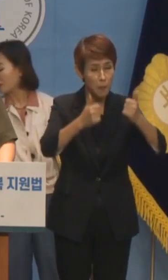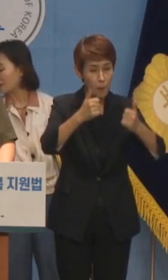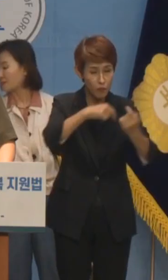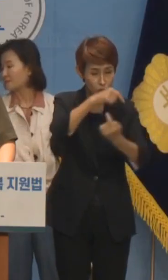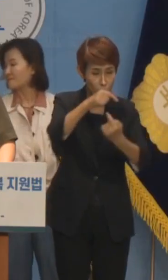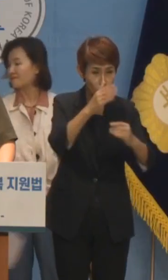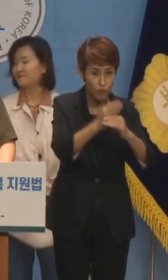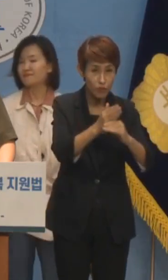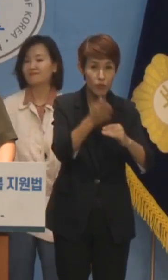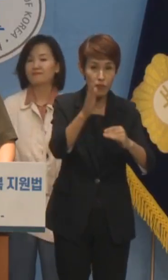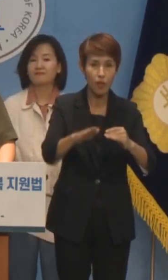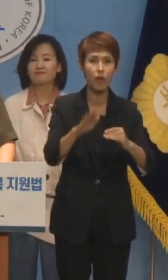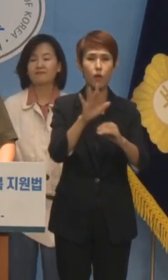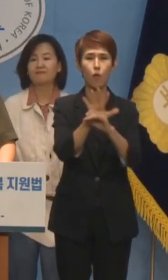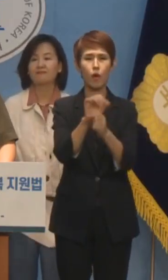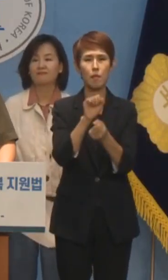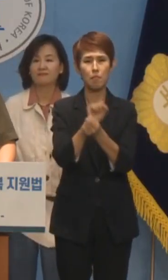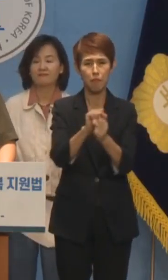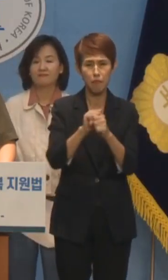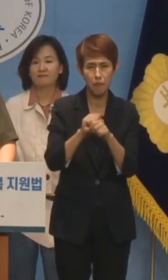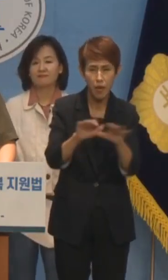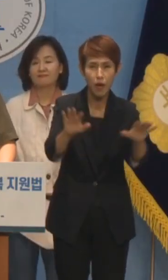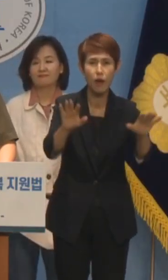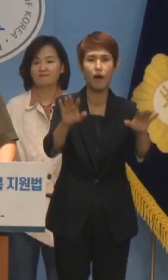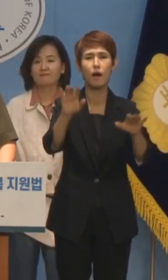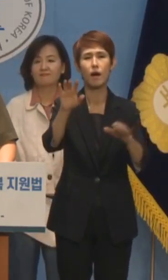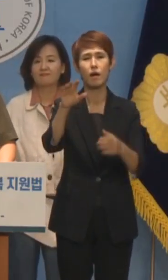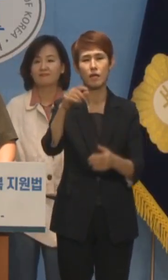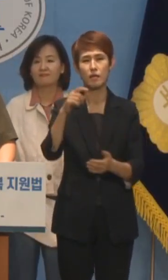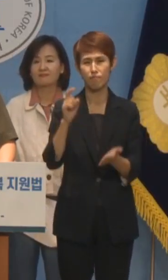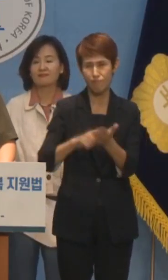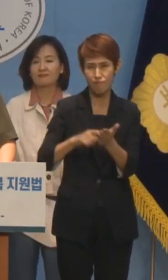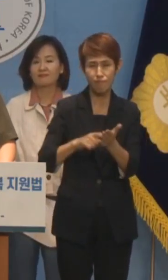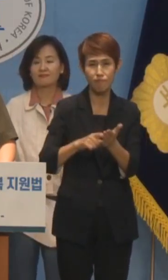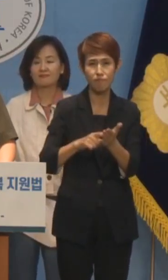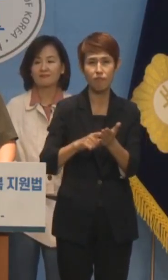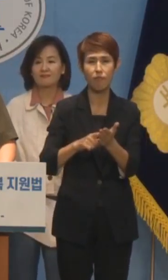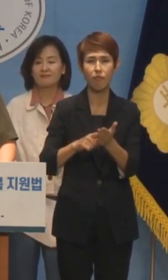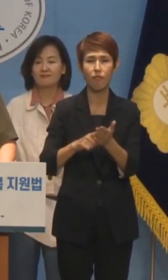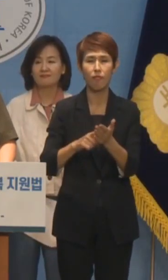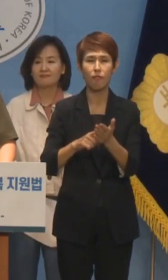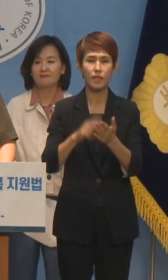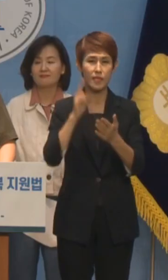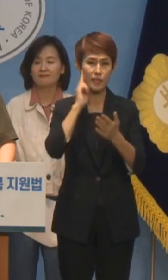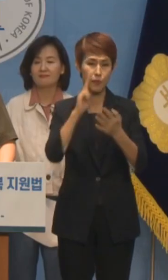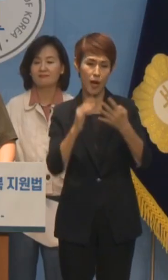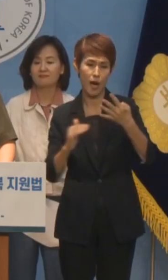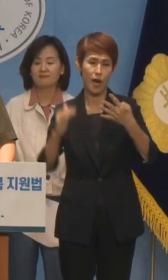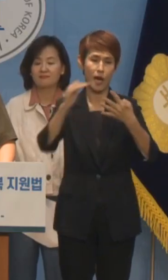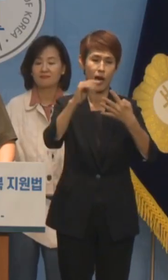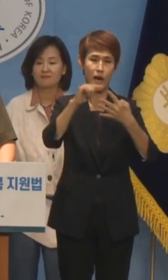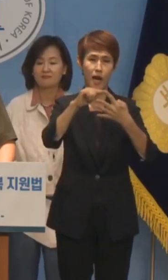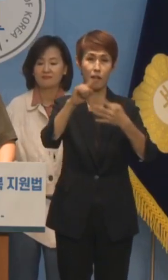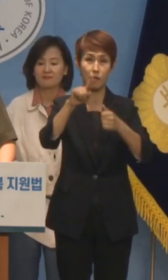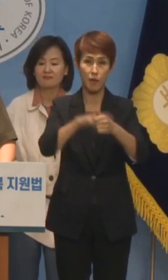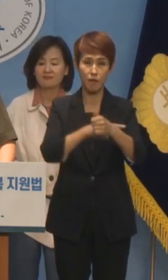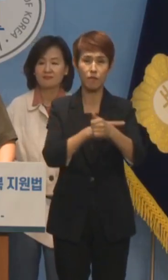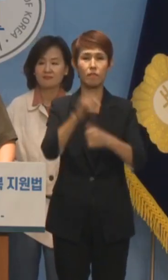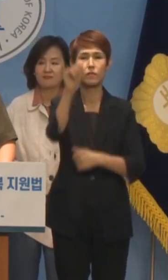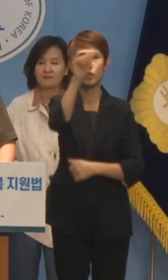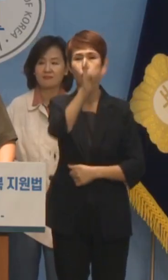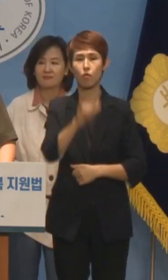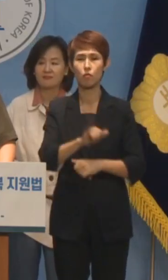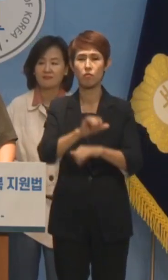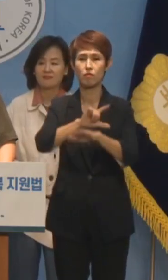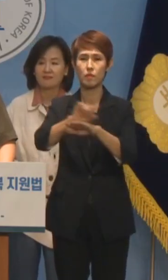발생한 코로나19 감염병에 따른 감염병 위기 경보 단계가 경계에서 심각으로 격상되어 다른 전국의